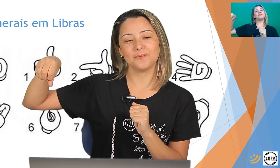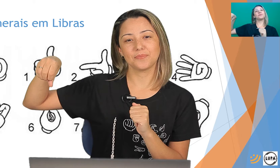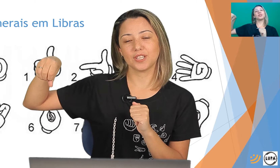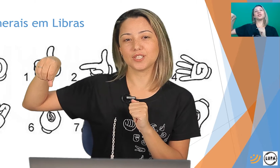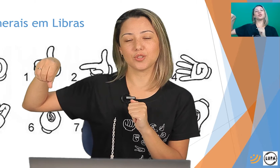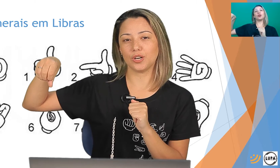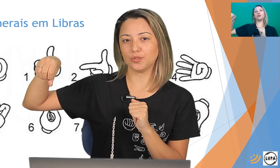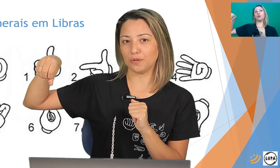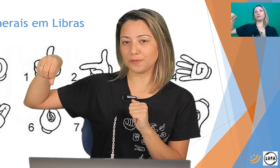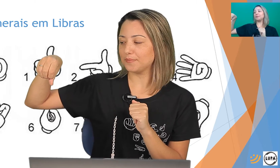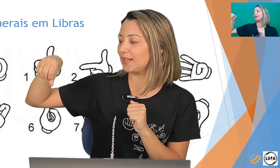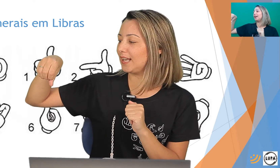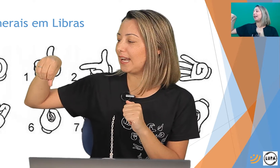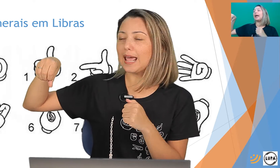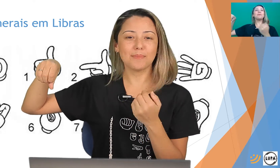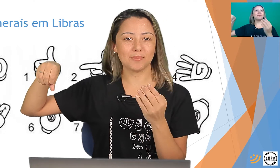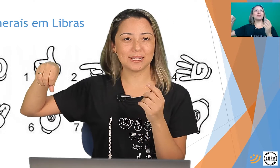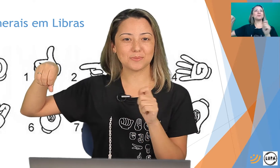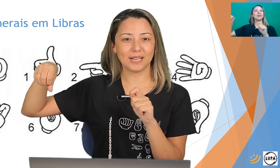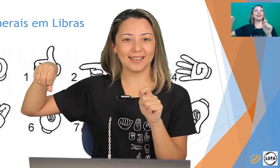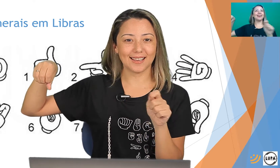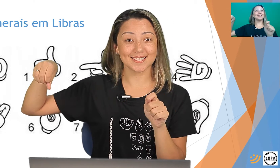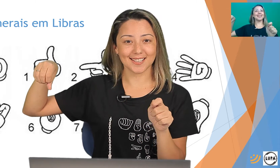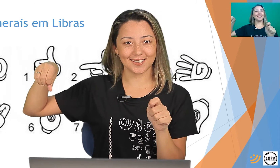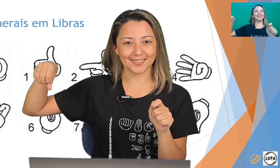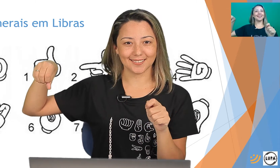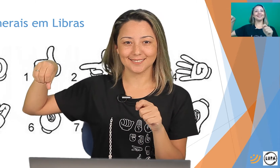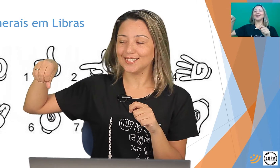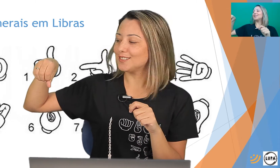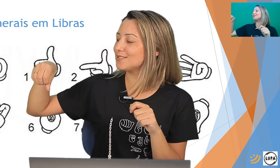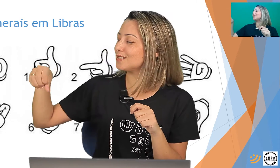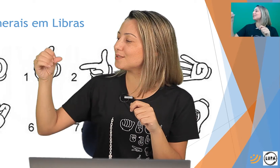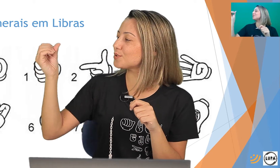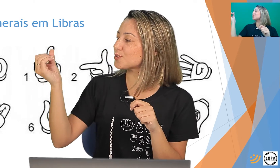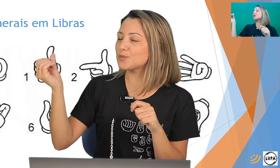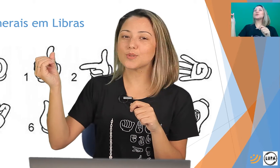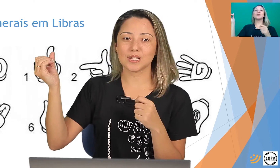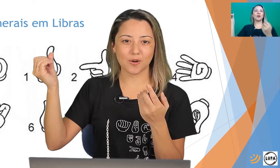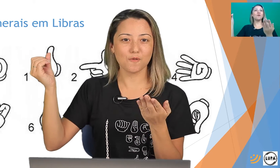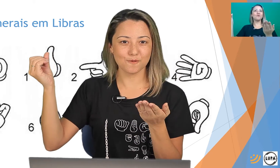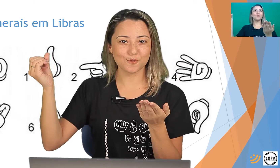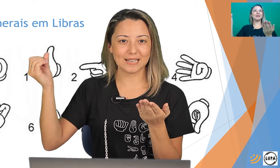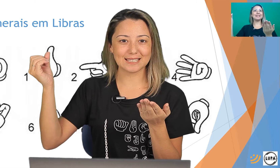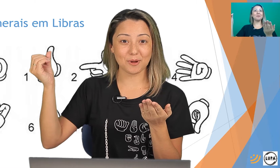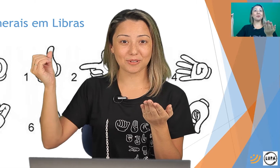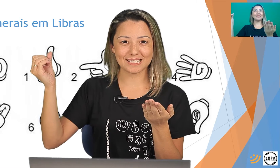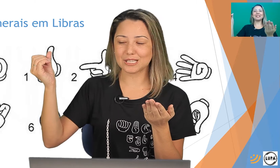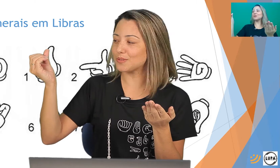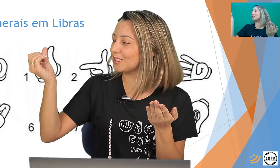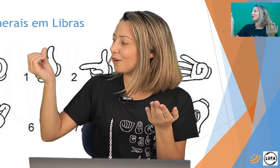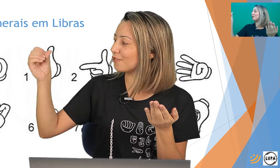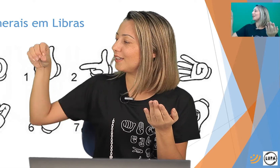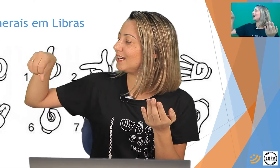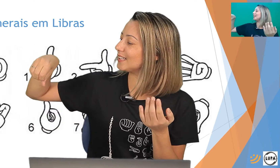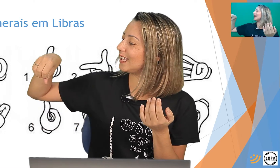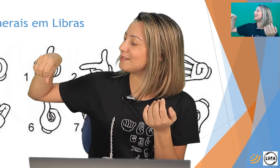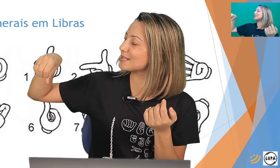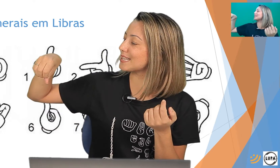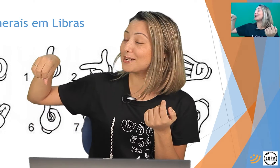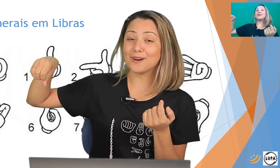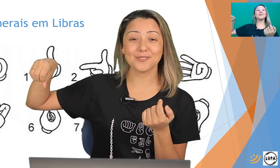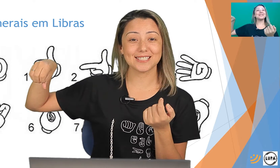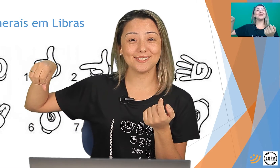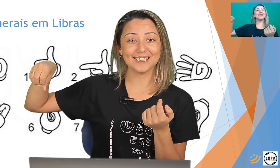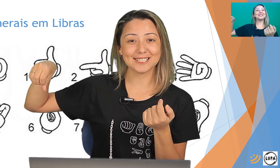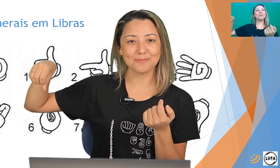virar ele, que se torna o 9. Lembra mesmo, né? Na escrita, ambos os números é confuso, né? Saber quando é 6 e quando é 9. Na